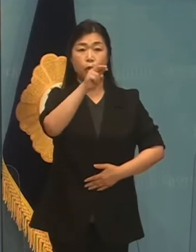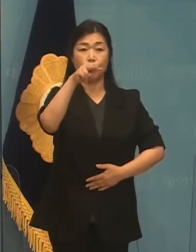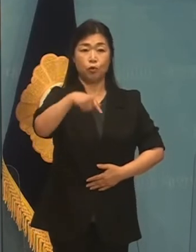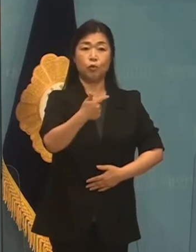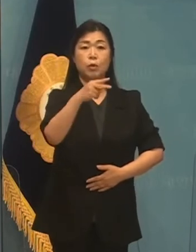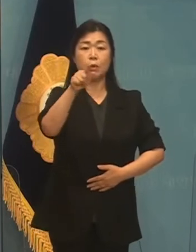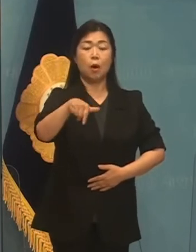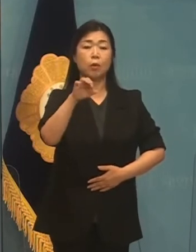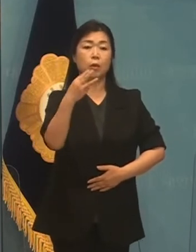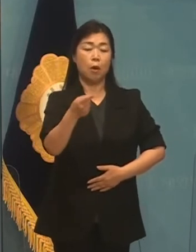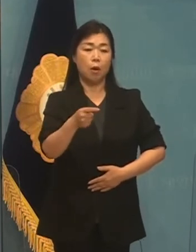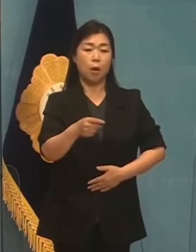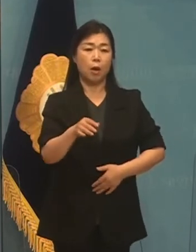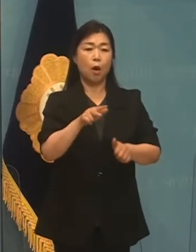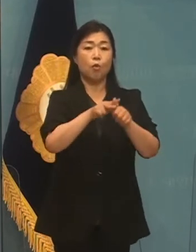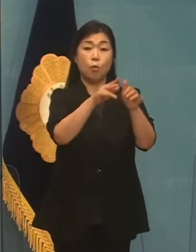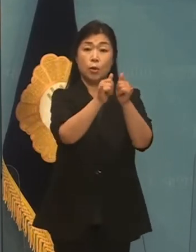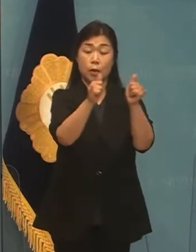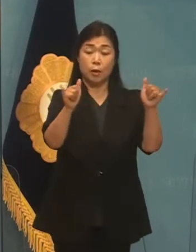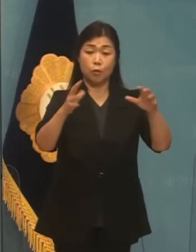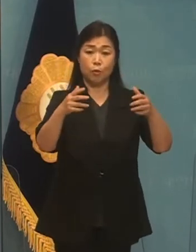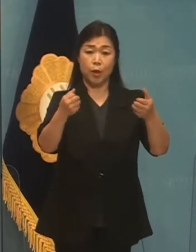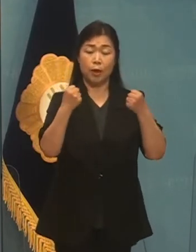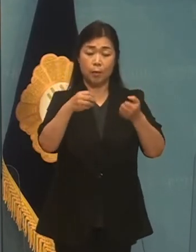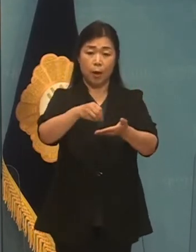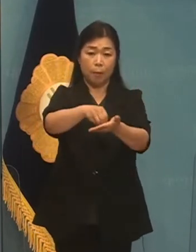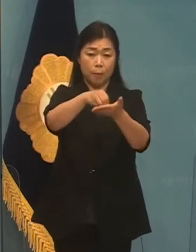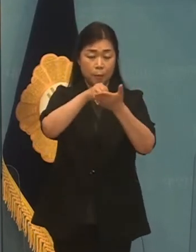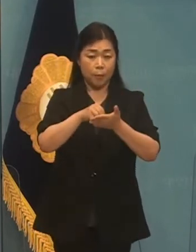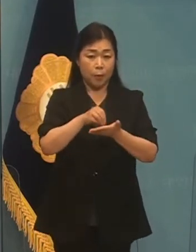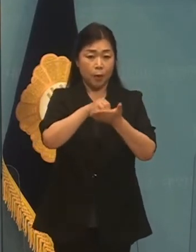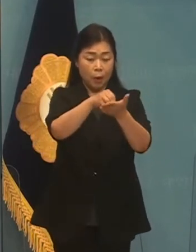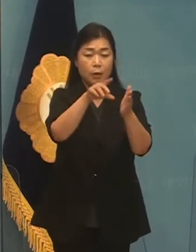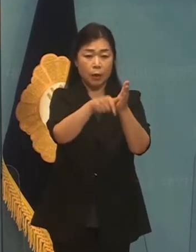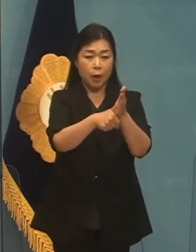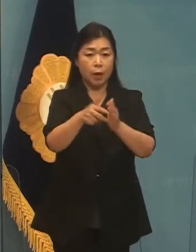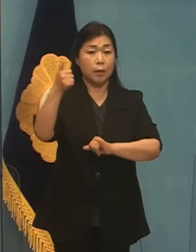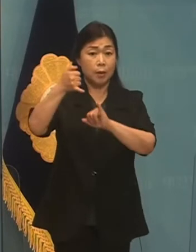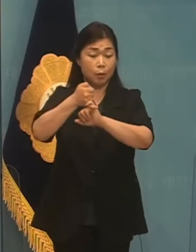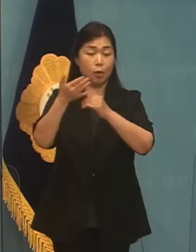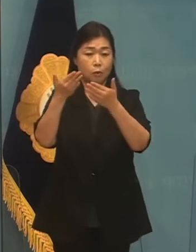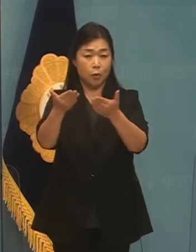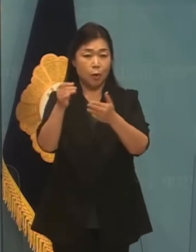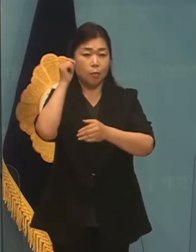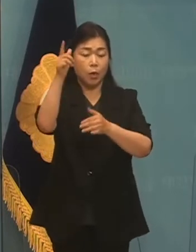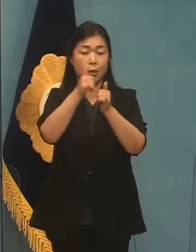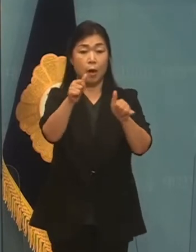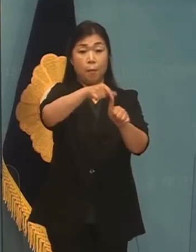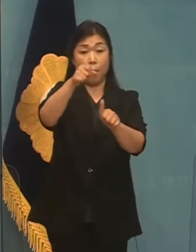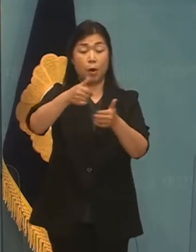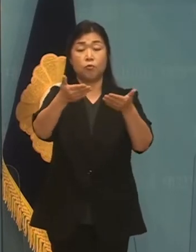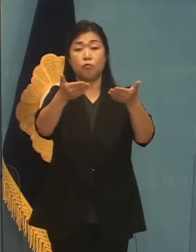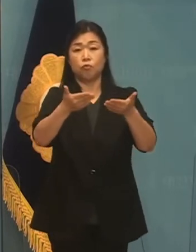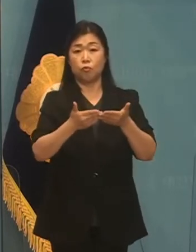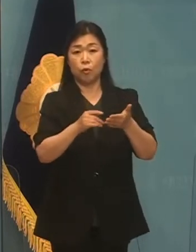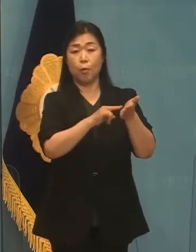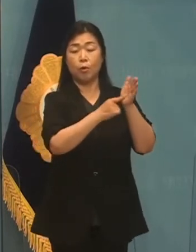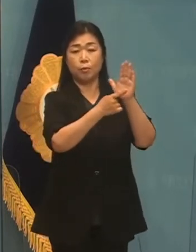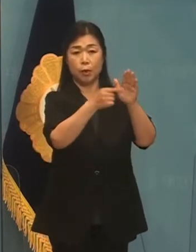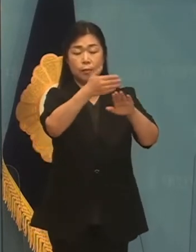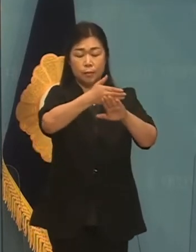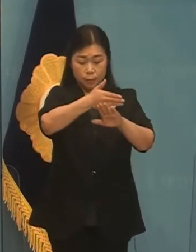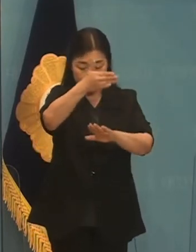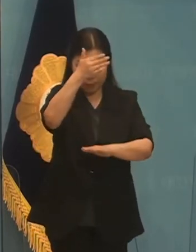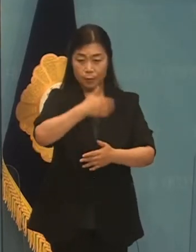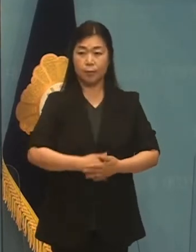윤석열 예비후보는 입당 시에 약속했던 외연 확장도 인재영입을 통해 보여드릴 예정입니다.